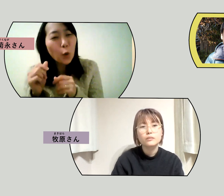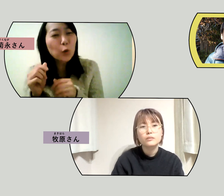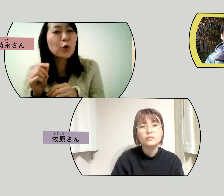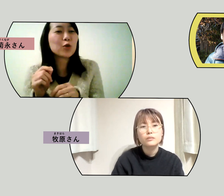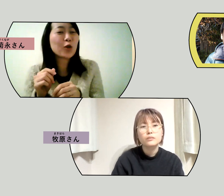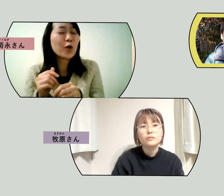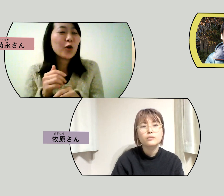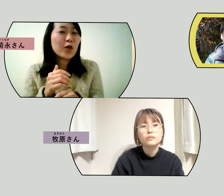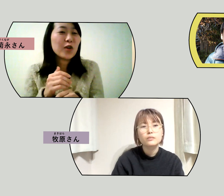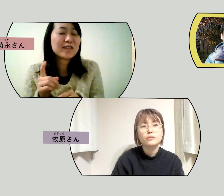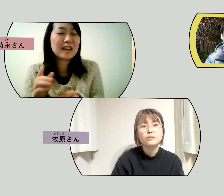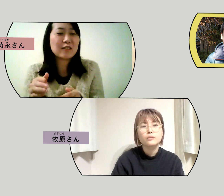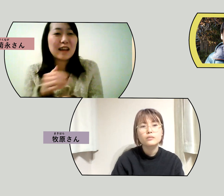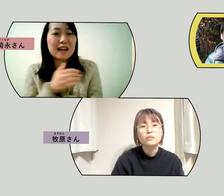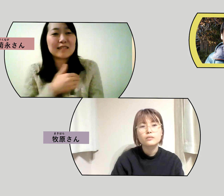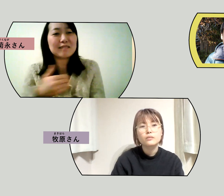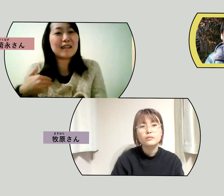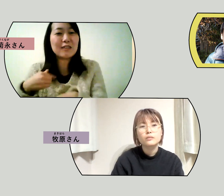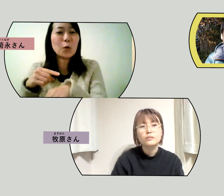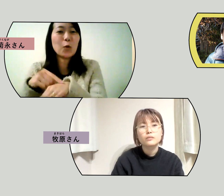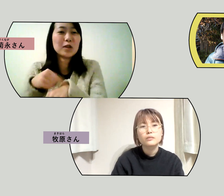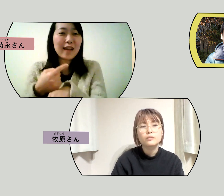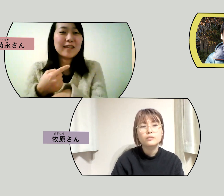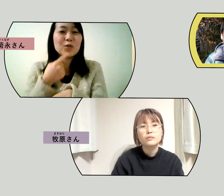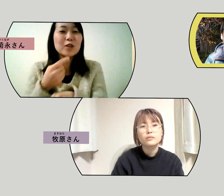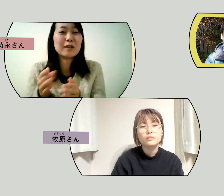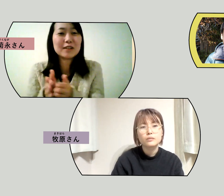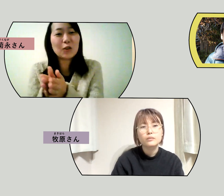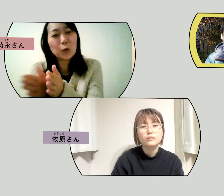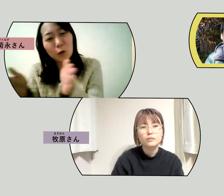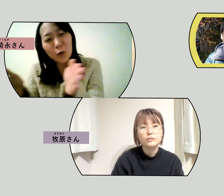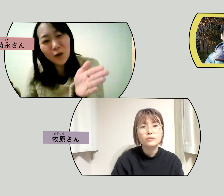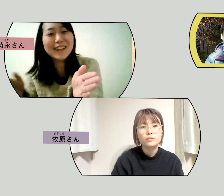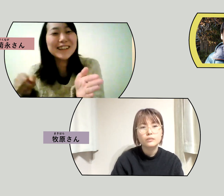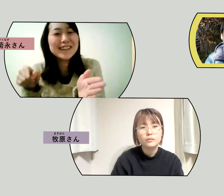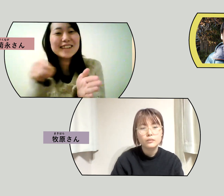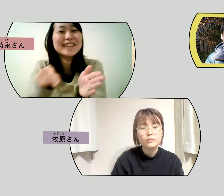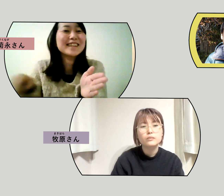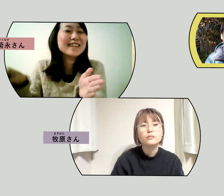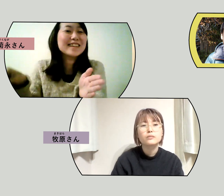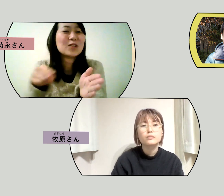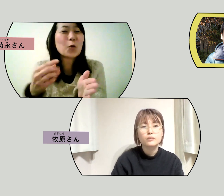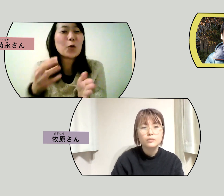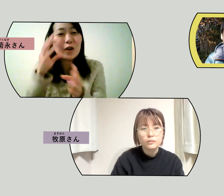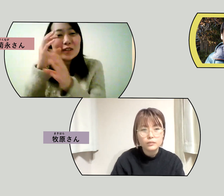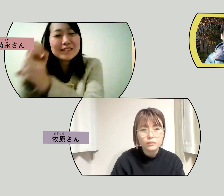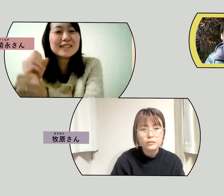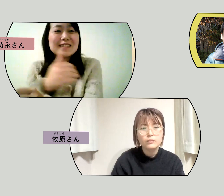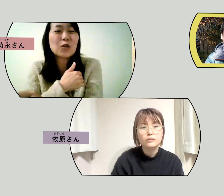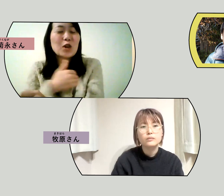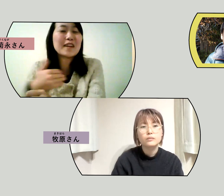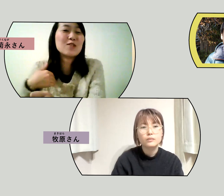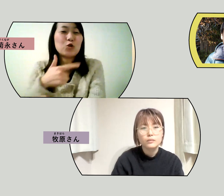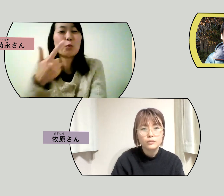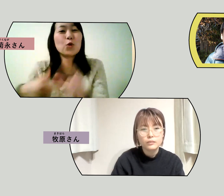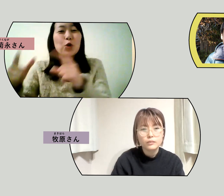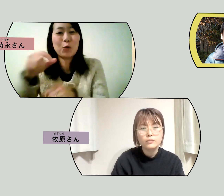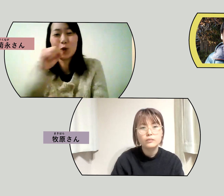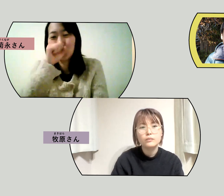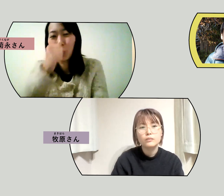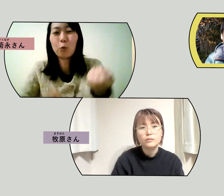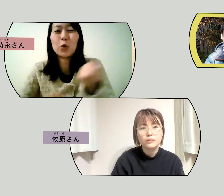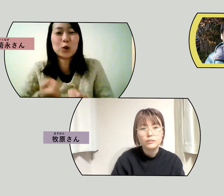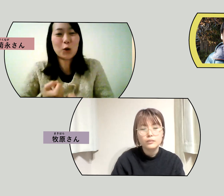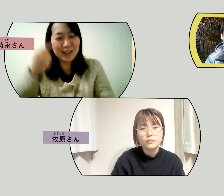集めるとかそういうところに可能性が広がっているんじゃないかそこに